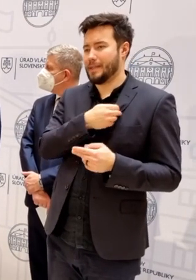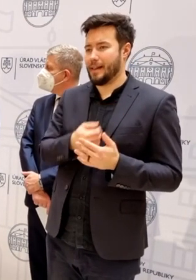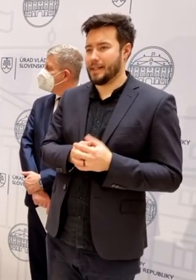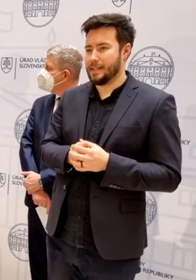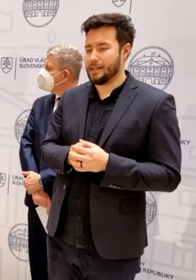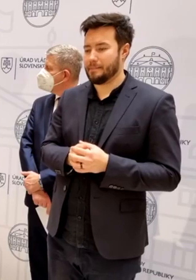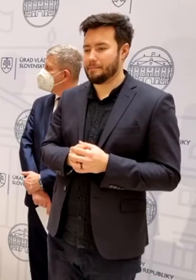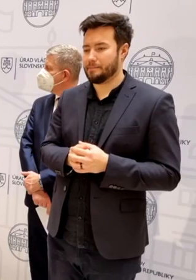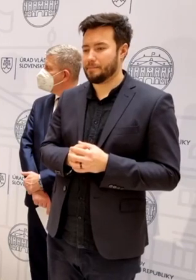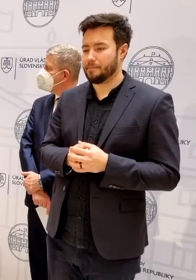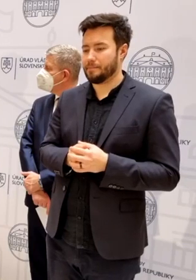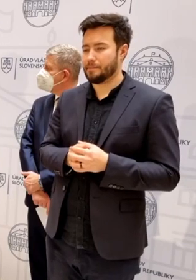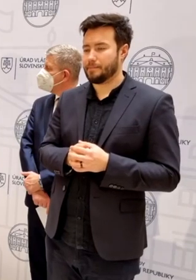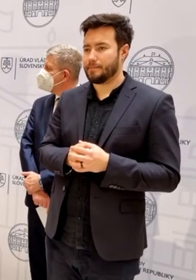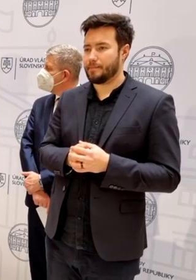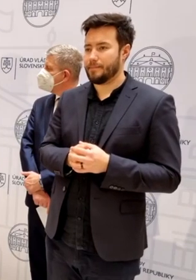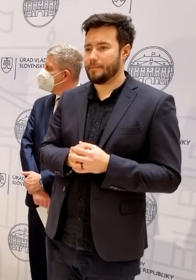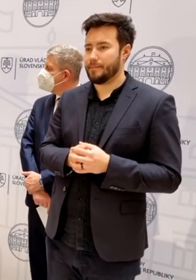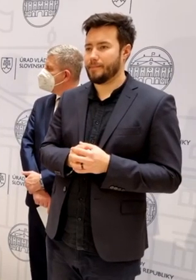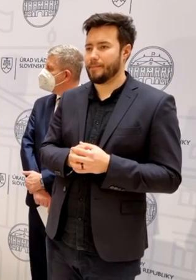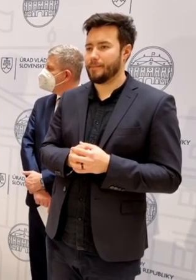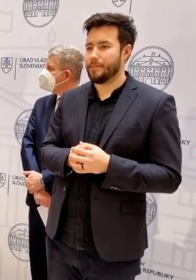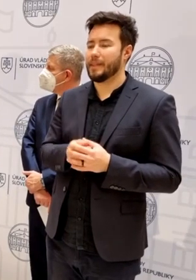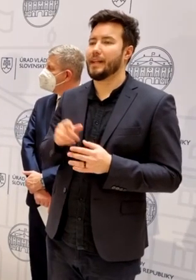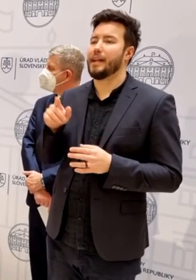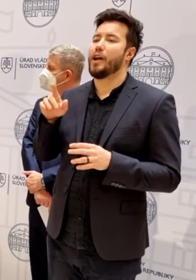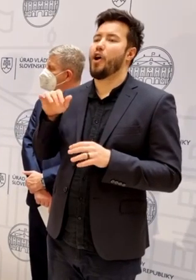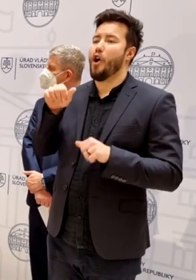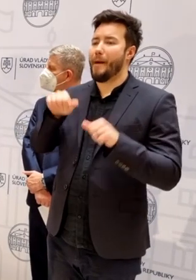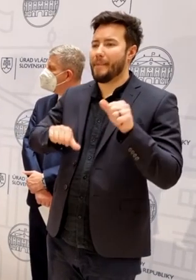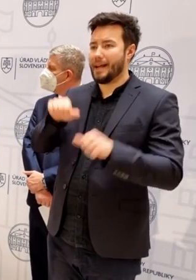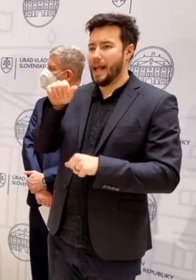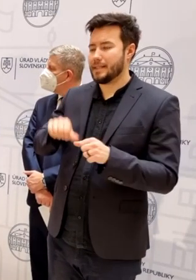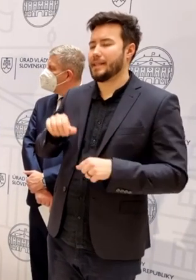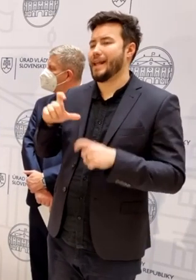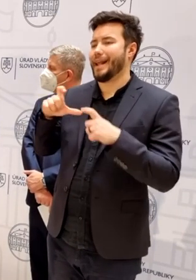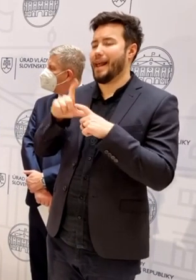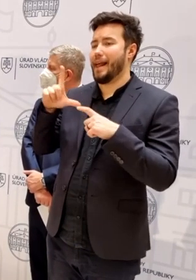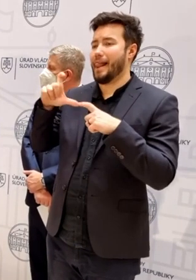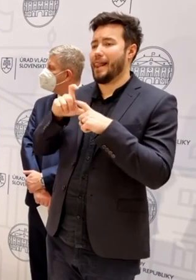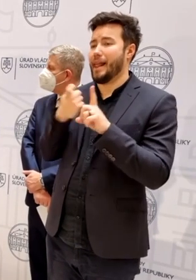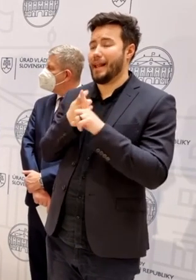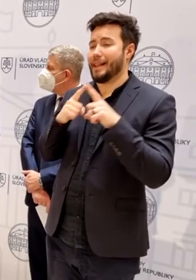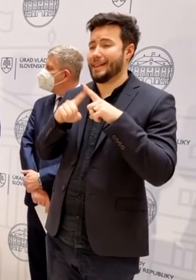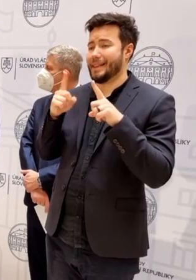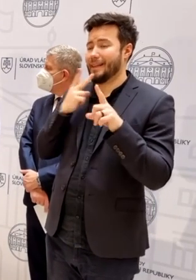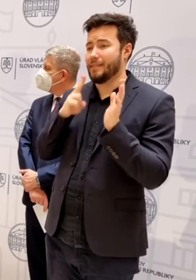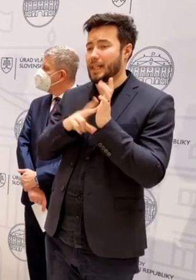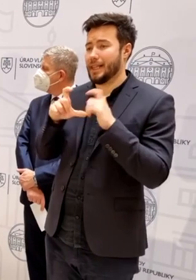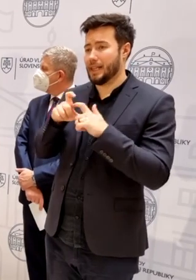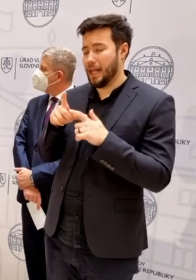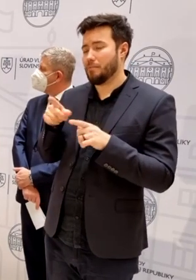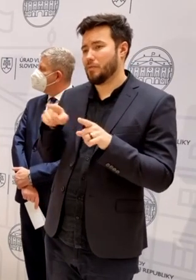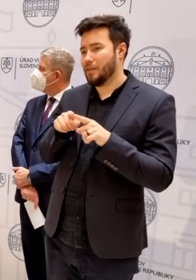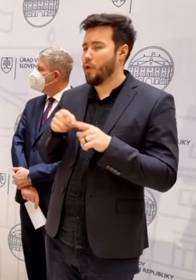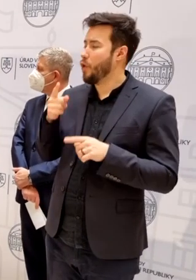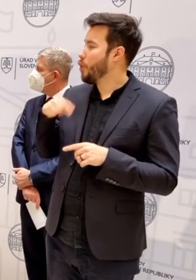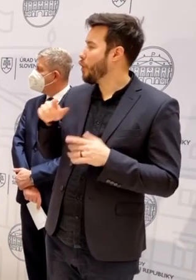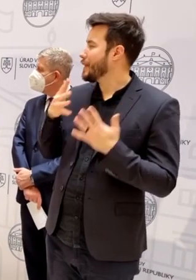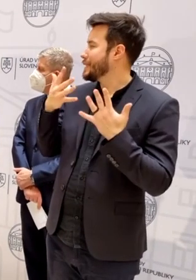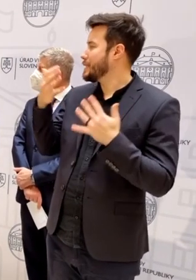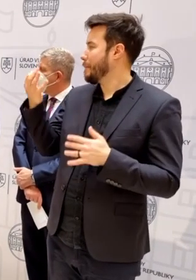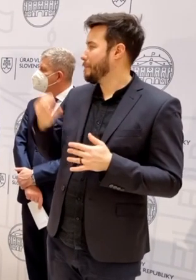Vidie to aj, že vlastne aj elektívne operácie tie taktiež tvoria asi 10% aktuálneho množstva